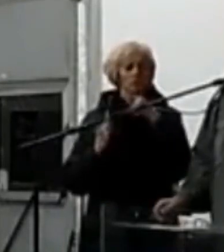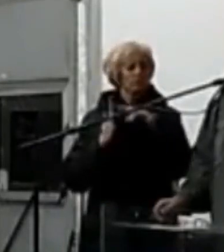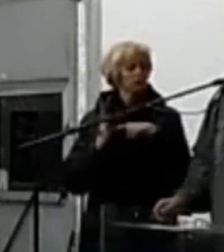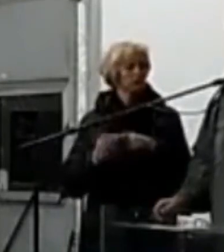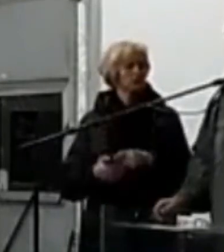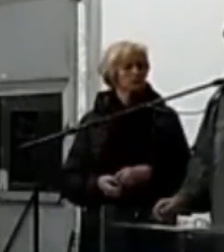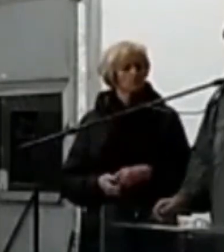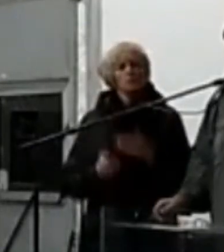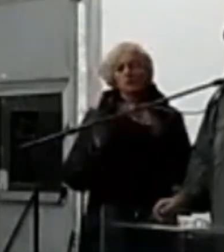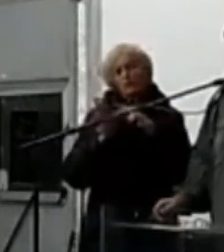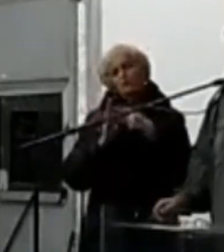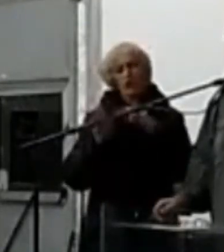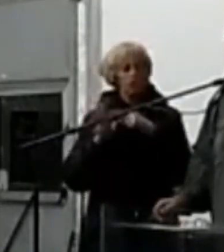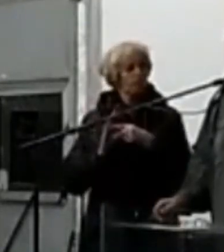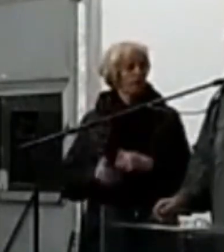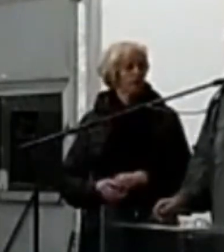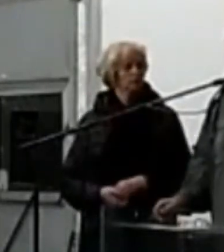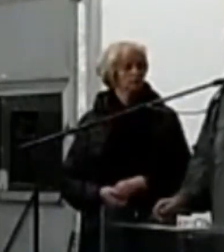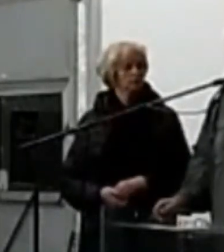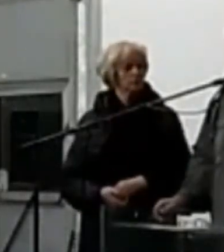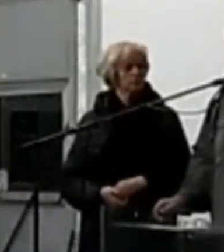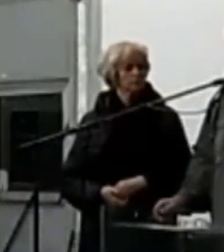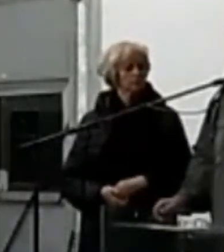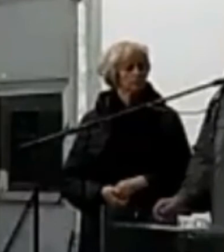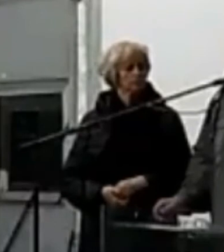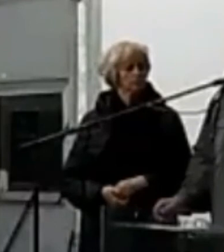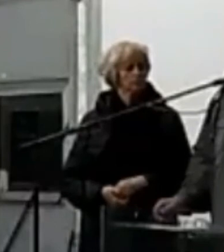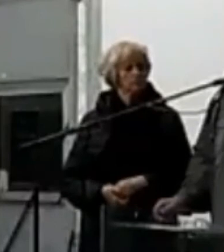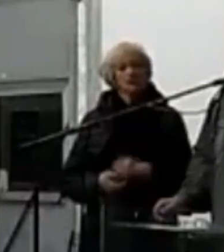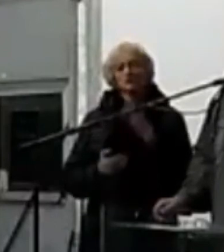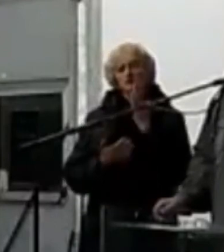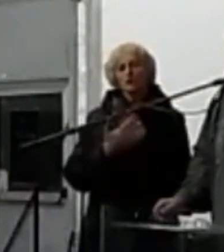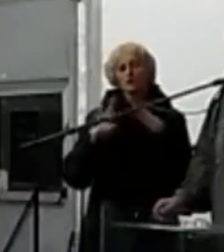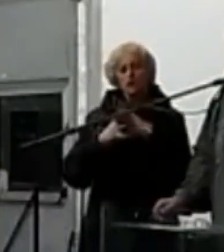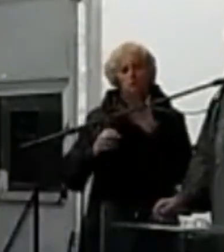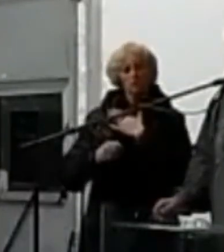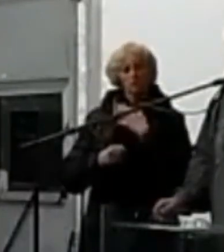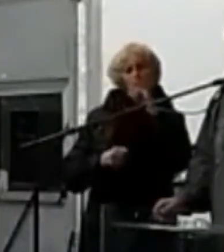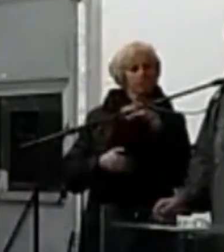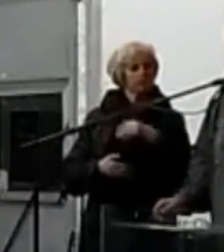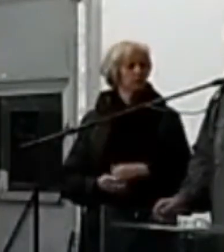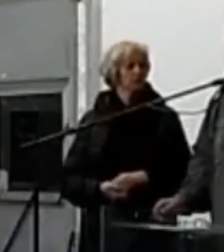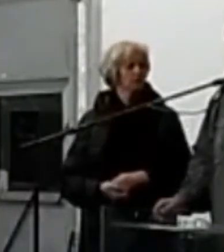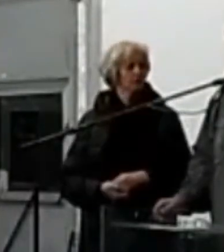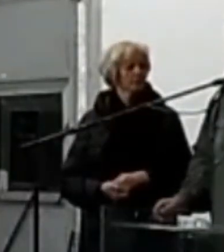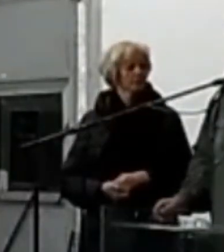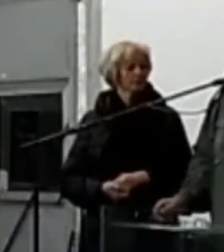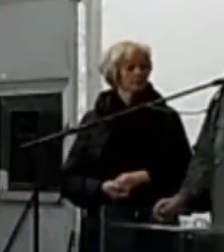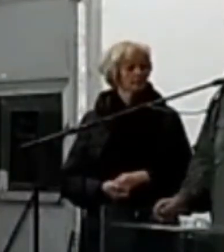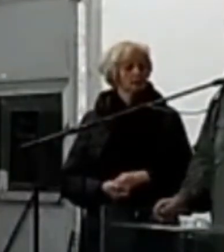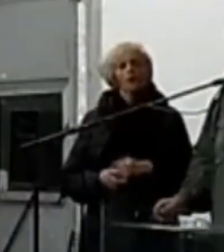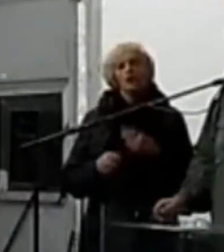je nacionalno blago. Svaka od naših rasa ima svoju specifičnu priču. Svaka rasa ima